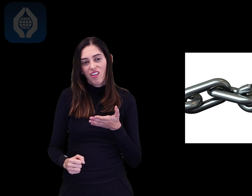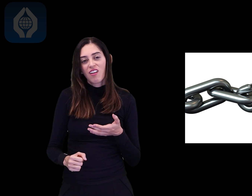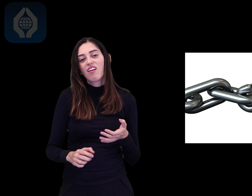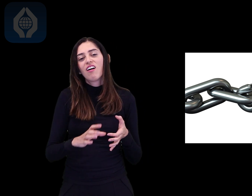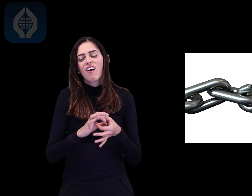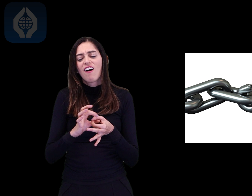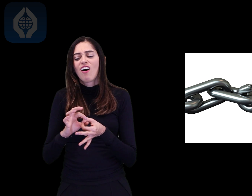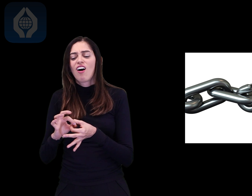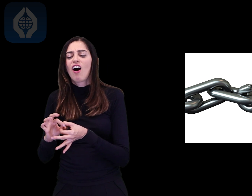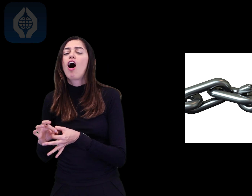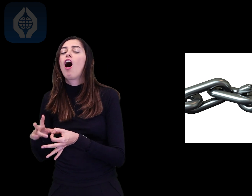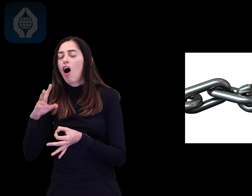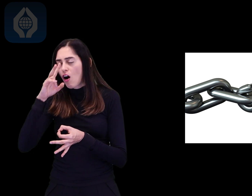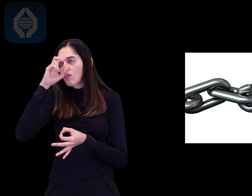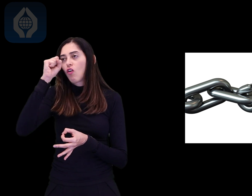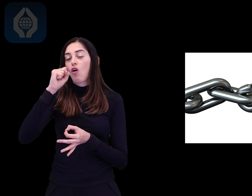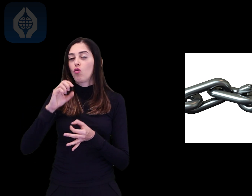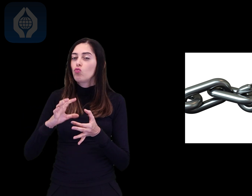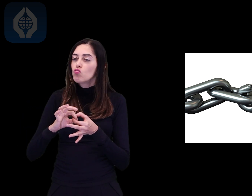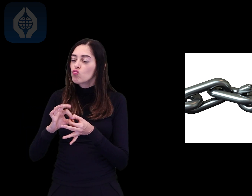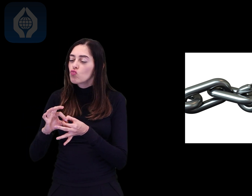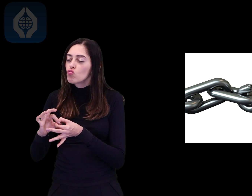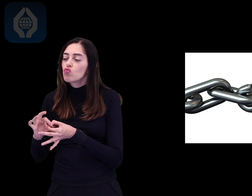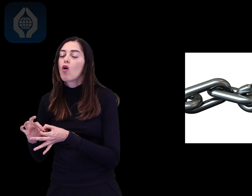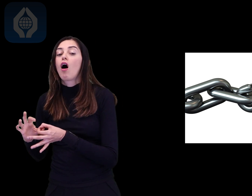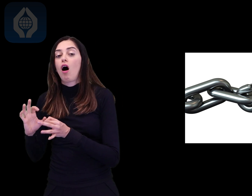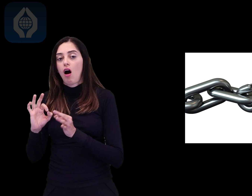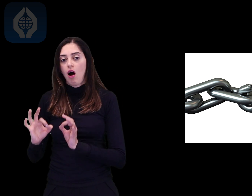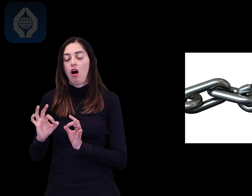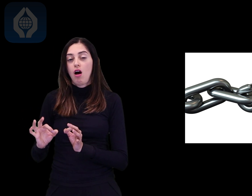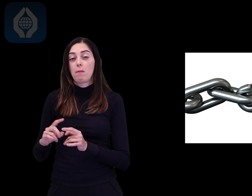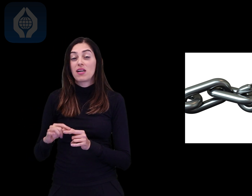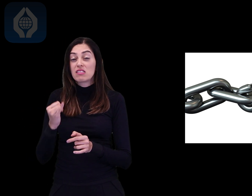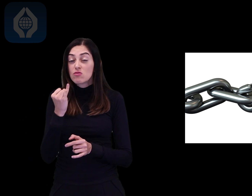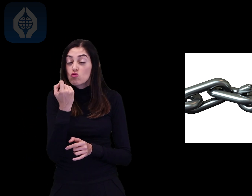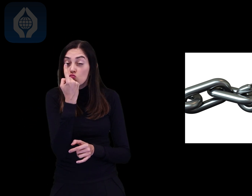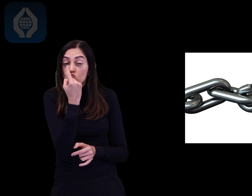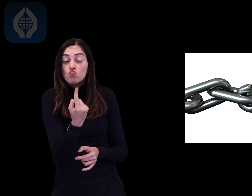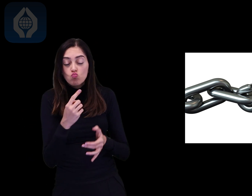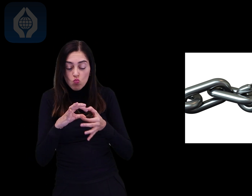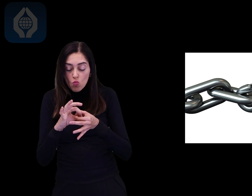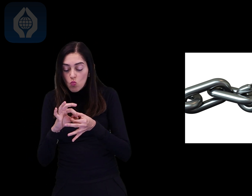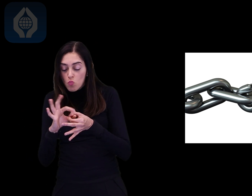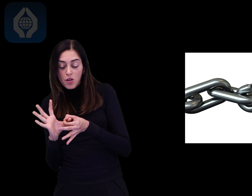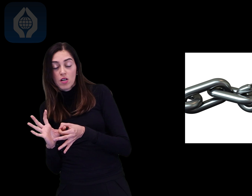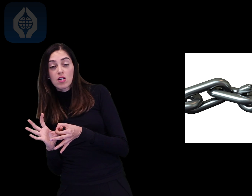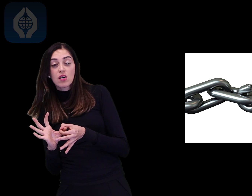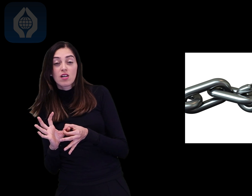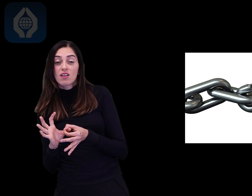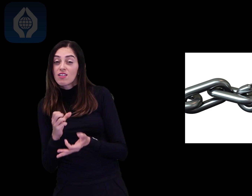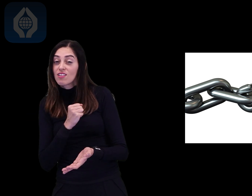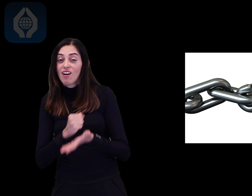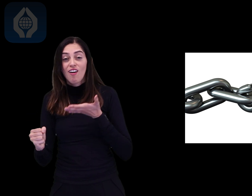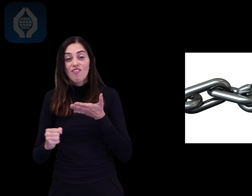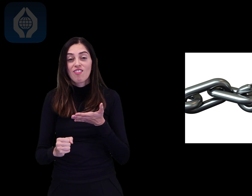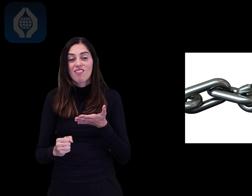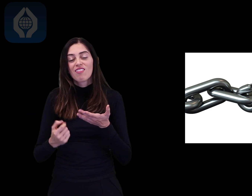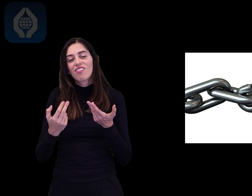corrente é forte se todos os elos estiverem inteiros. Se um dos elos estiver quebrado, então a corrente inteira é inútil.